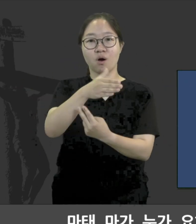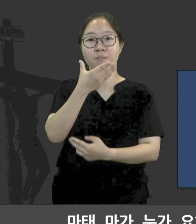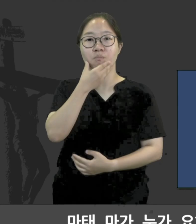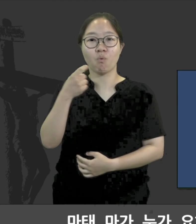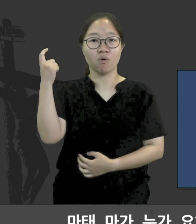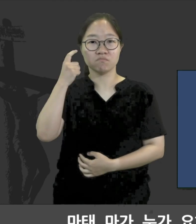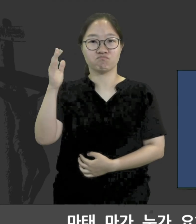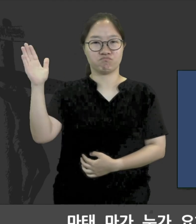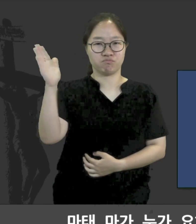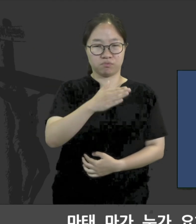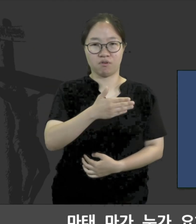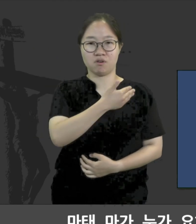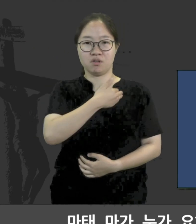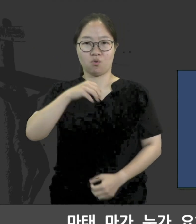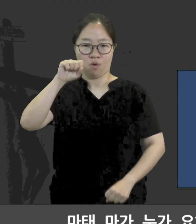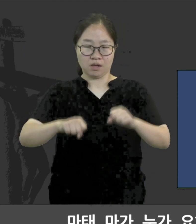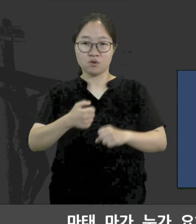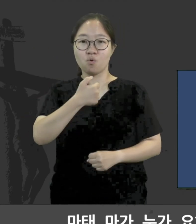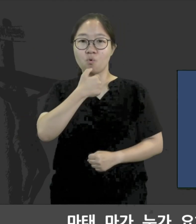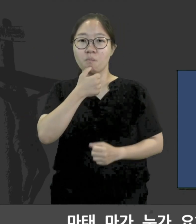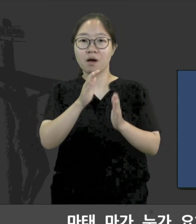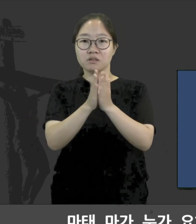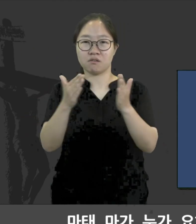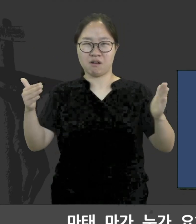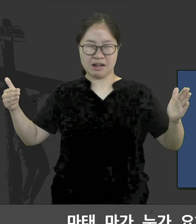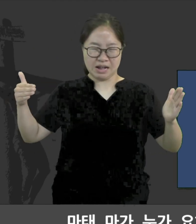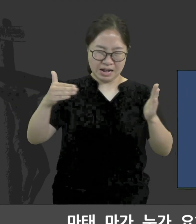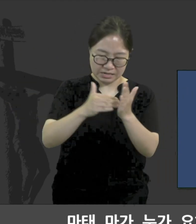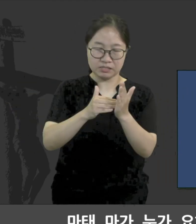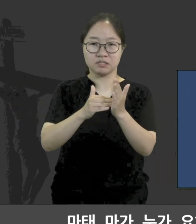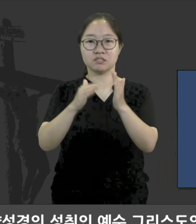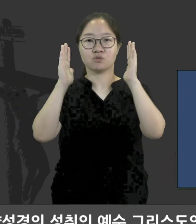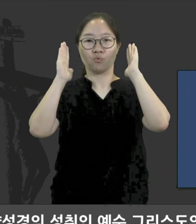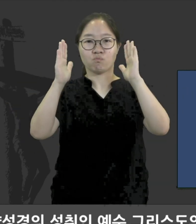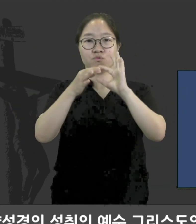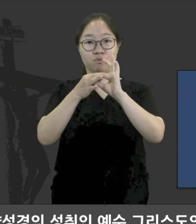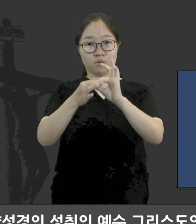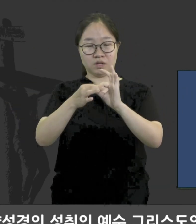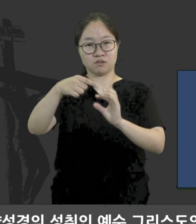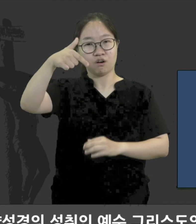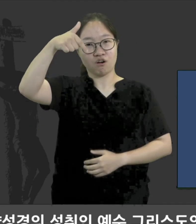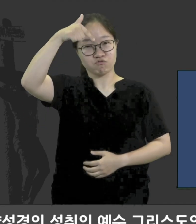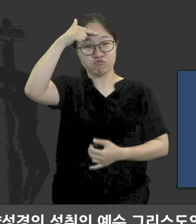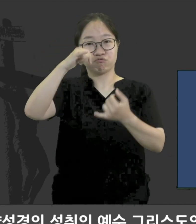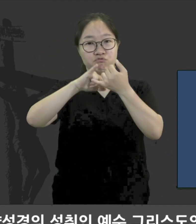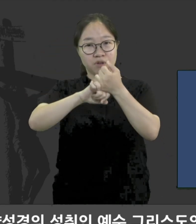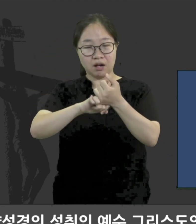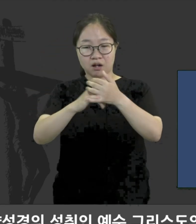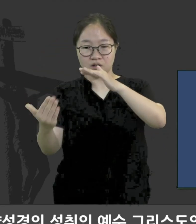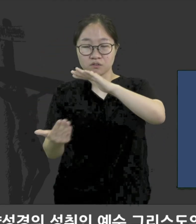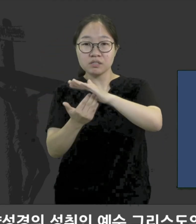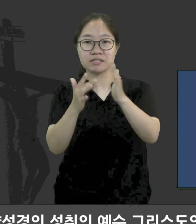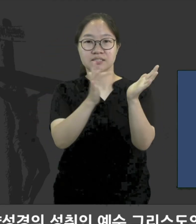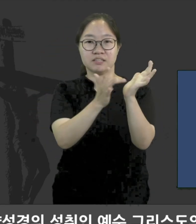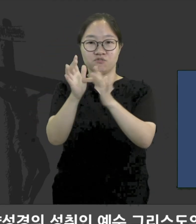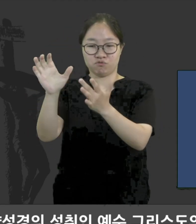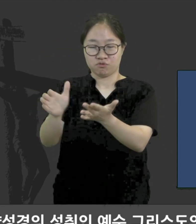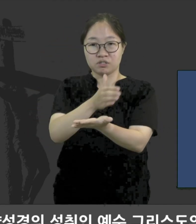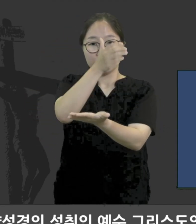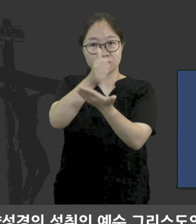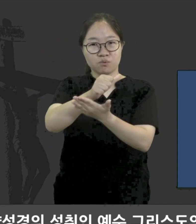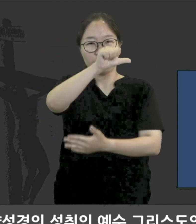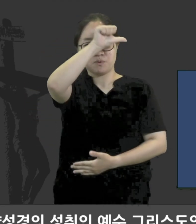요한복음부터 사도행전과 로마서까지의 내용을 공부하면서 구약 성경의 성취인 예수 그리스도의 생애와